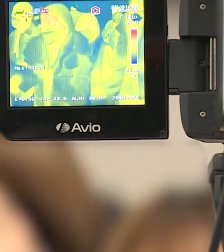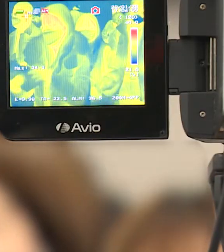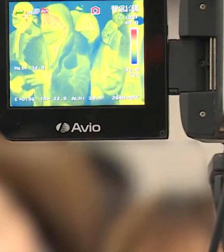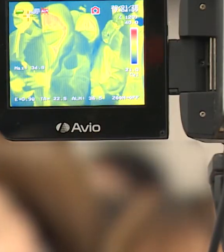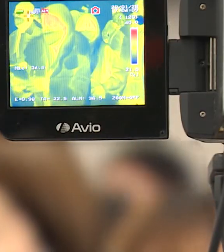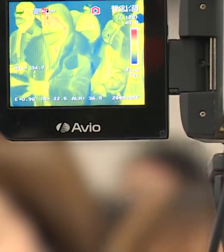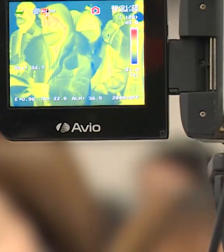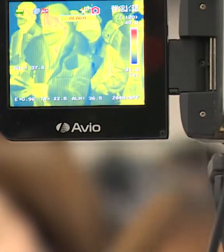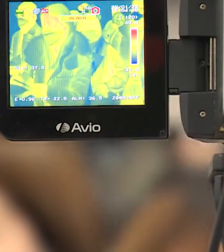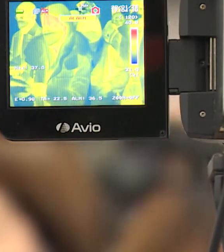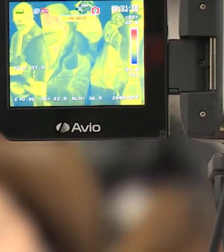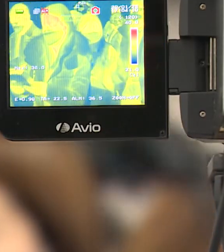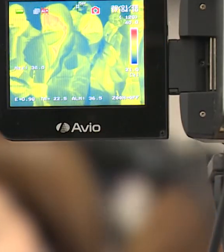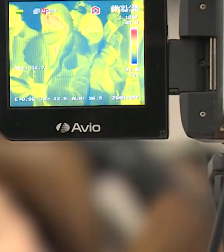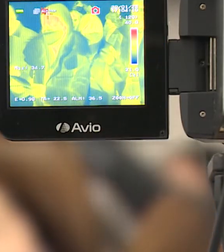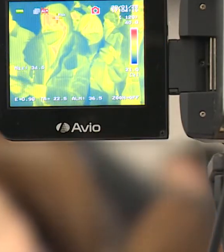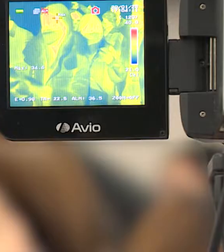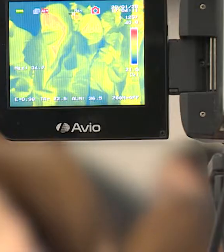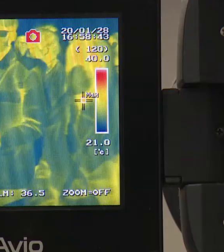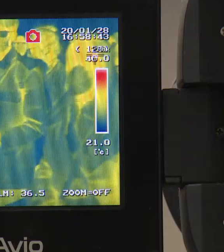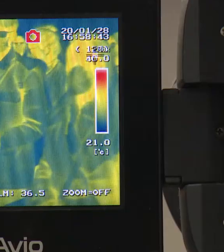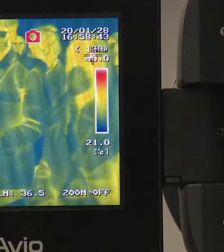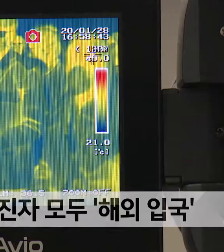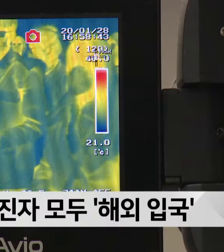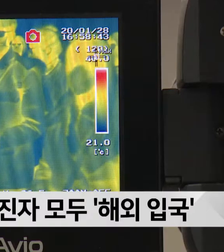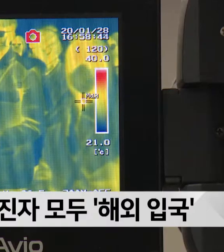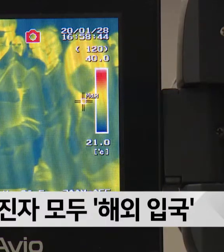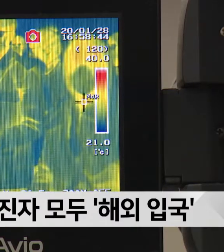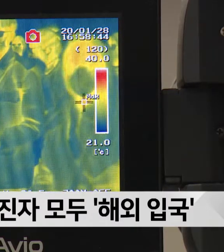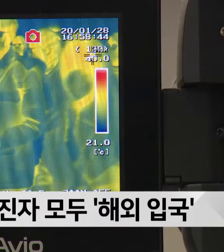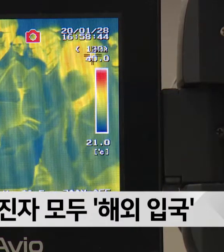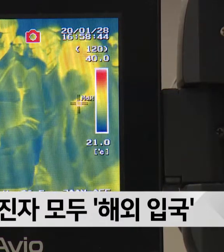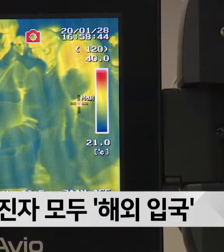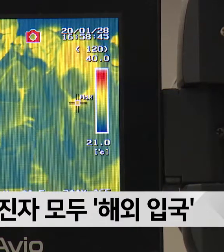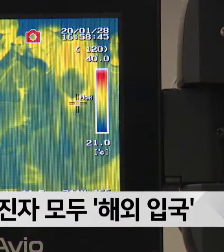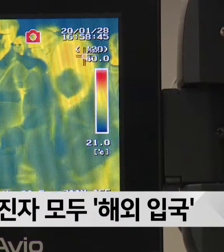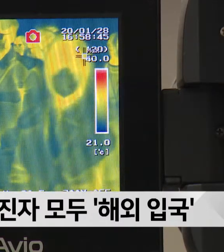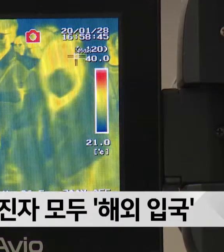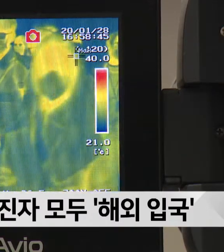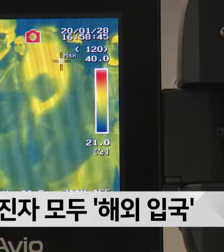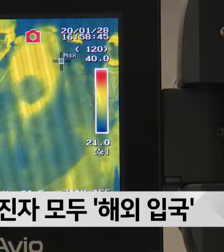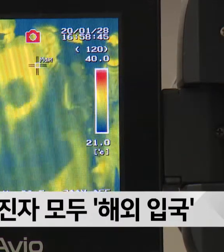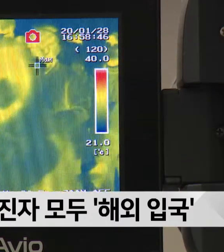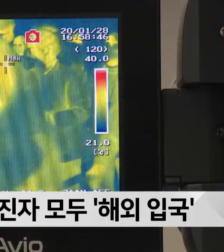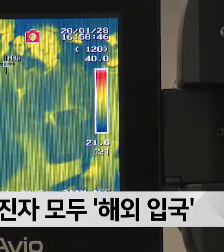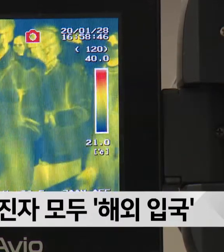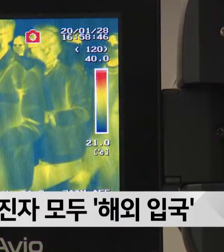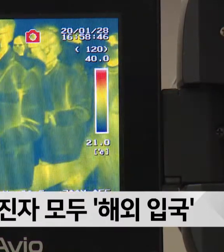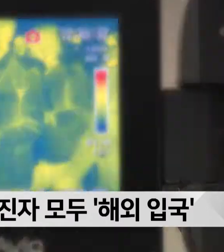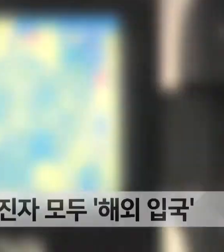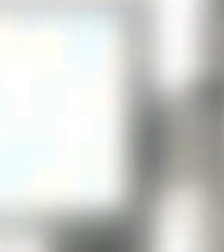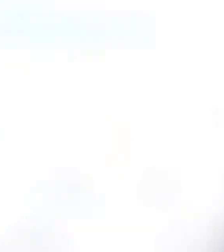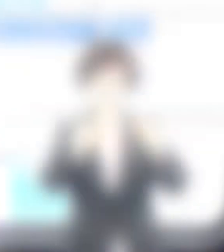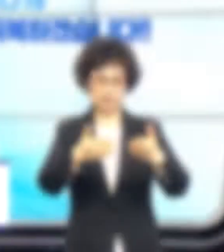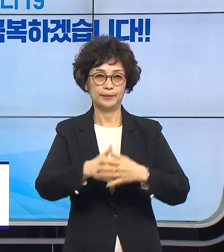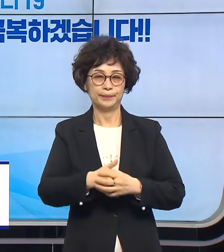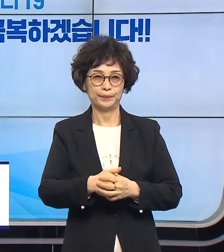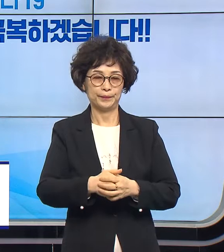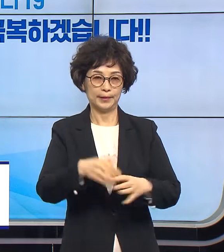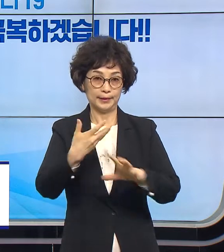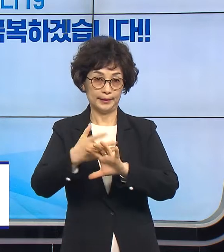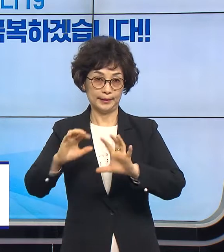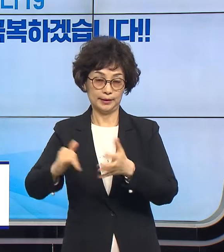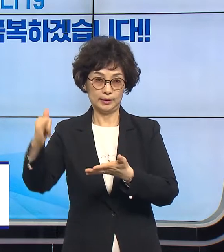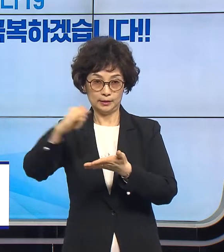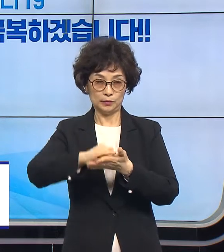관리로 전환됐습니다. 3월 22일 이후 부산의 추가 확진자 20명은 모두 해외 입국자들이기 때문입니다.